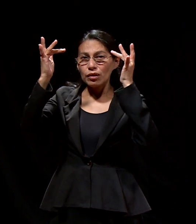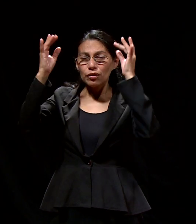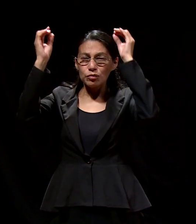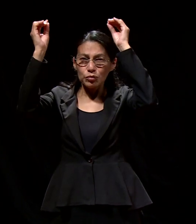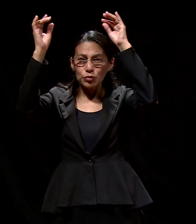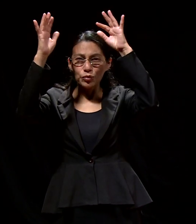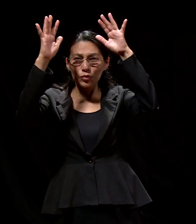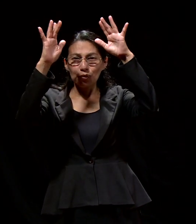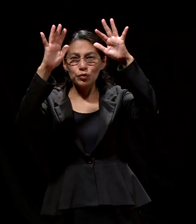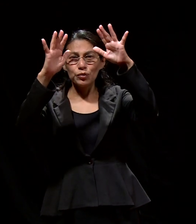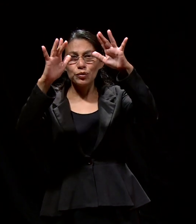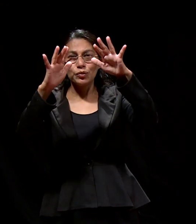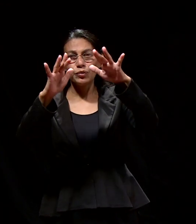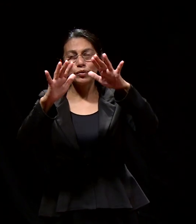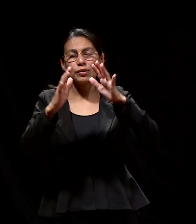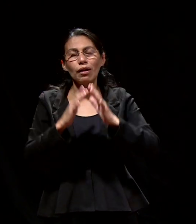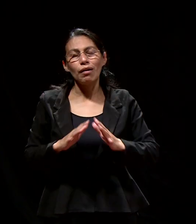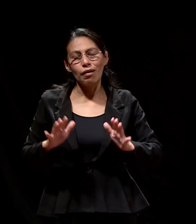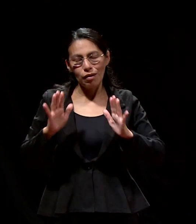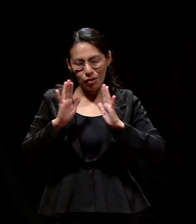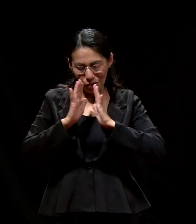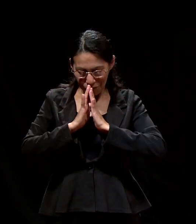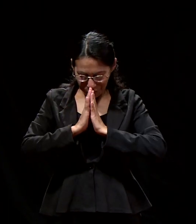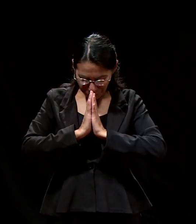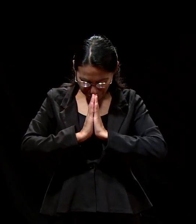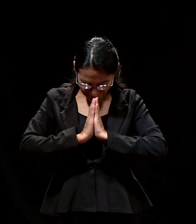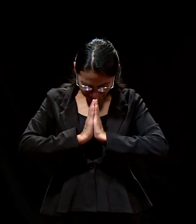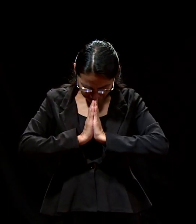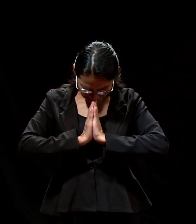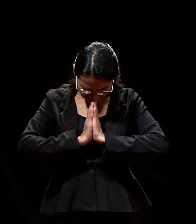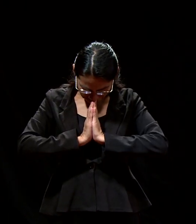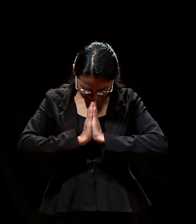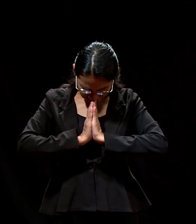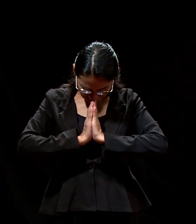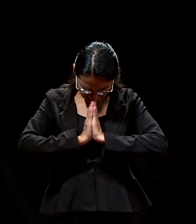sean con todos ustedes amén